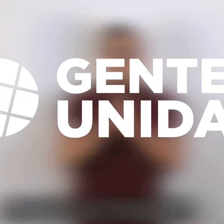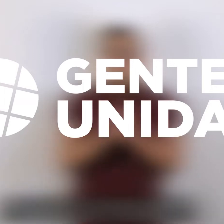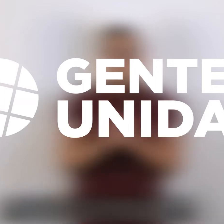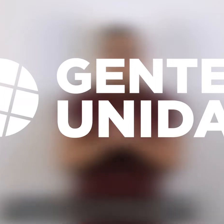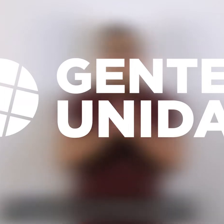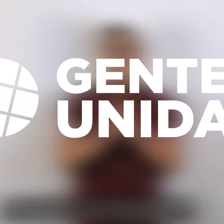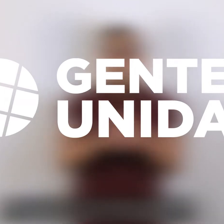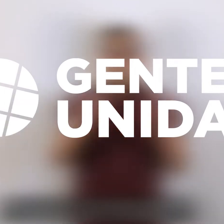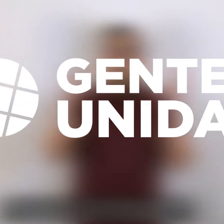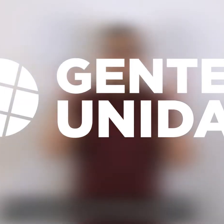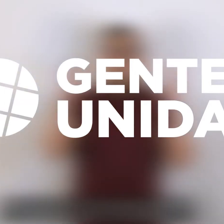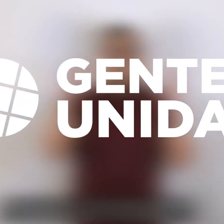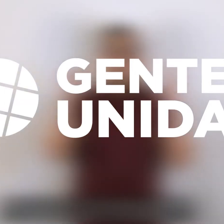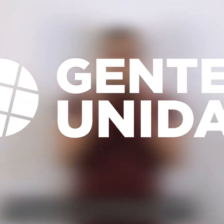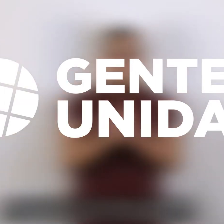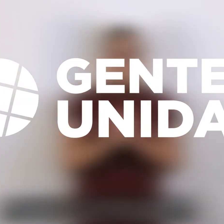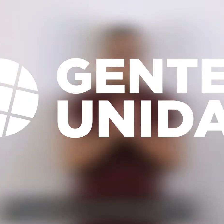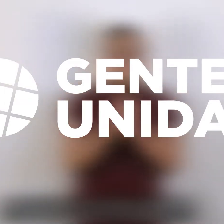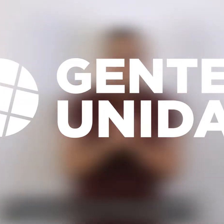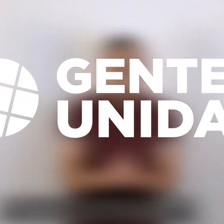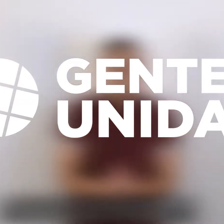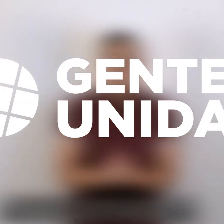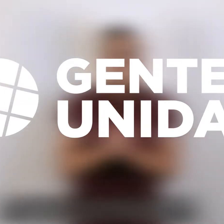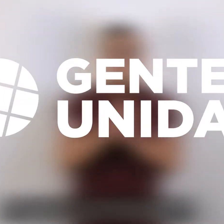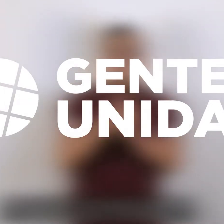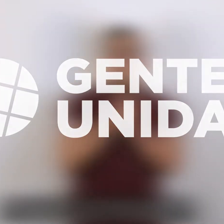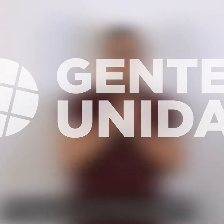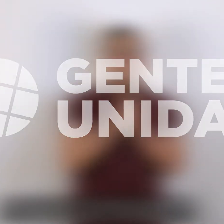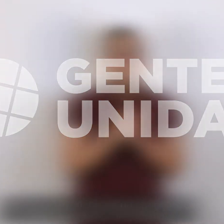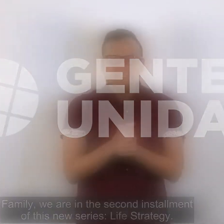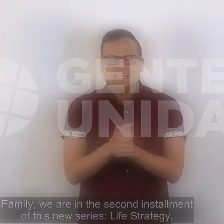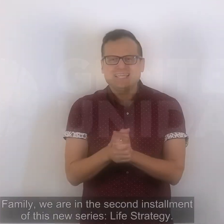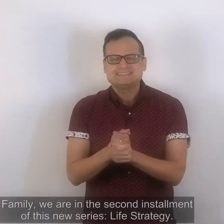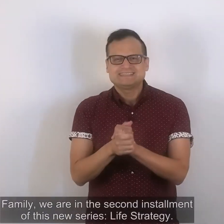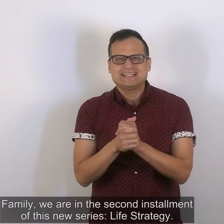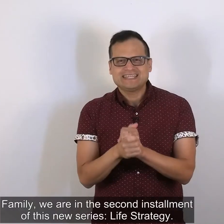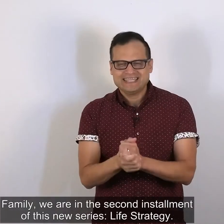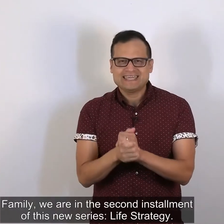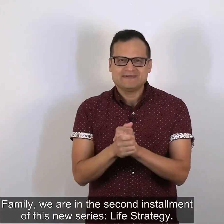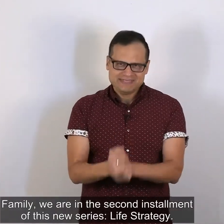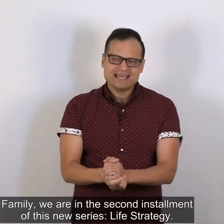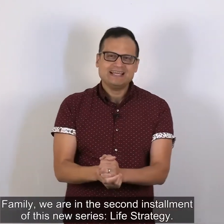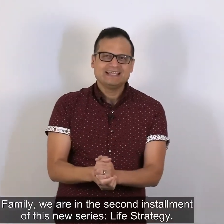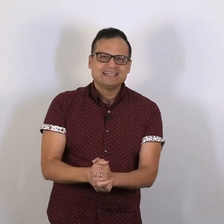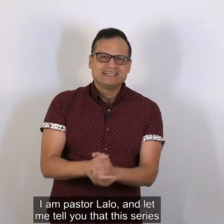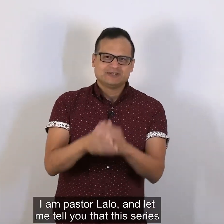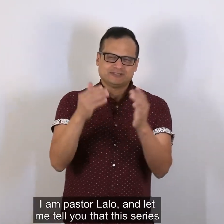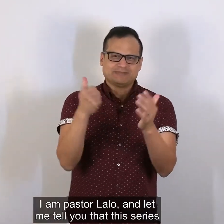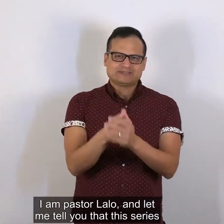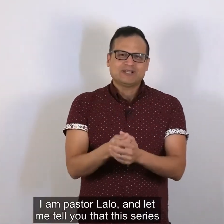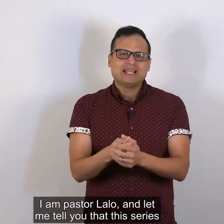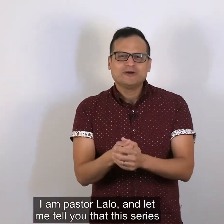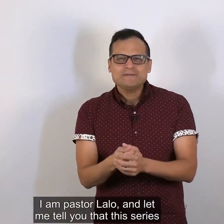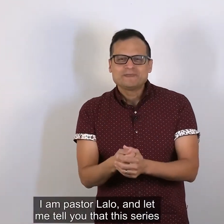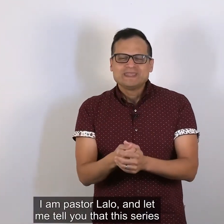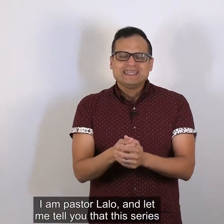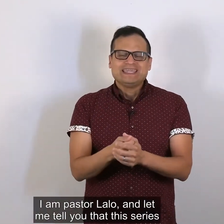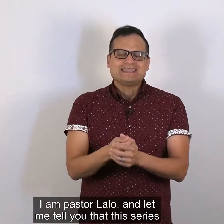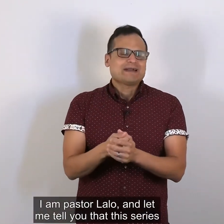Familia, estamos en la segunda entrega de esta nueva serie Estrategia de Vida. Yo soy el Pastor Lalo y déjame